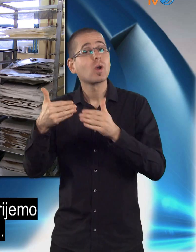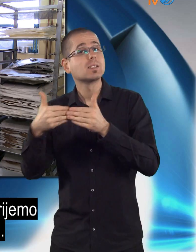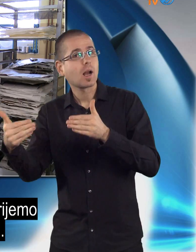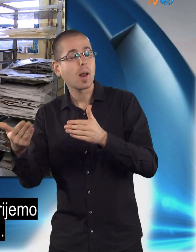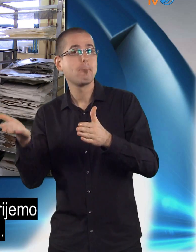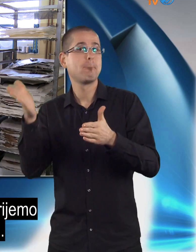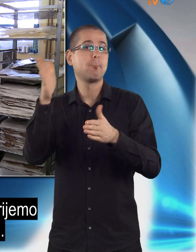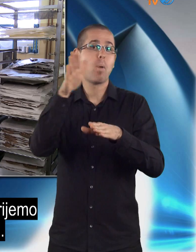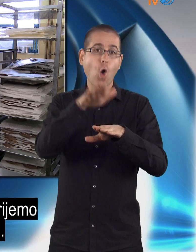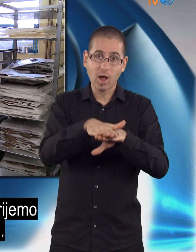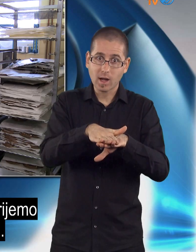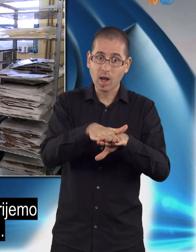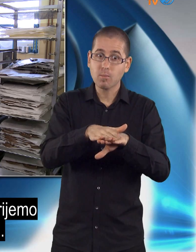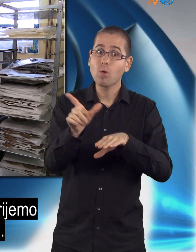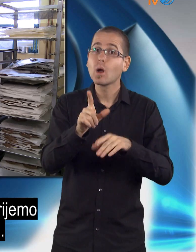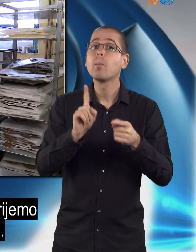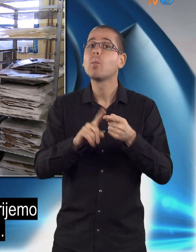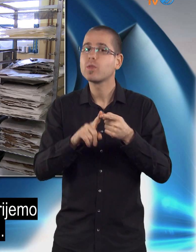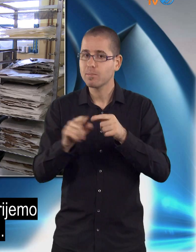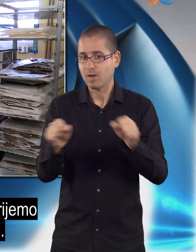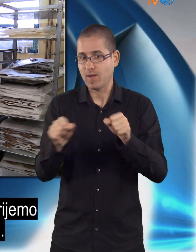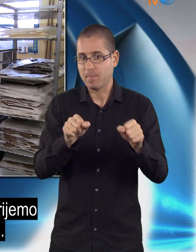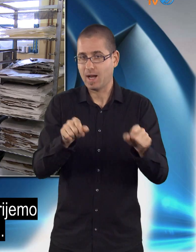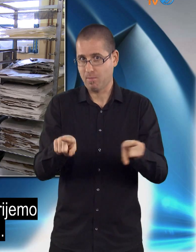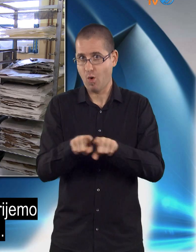strani pokrijemo in zvibriramo.